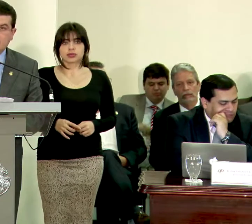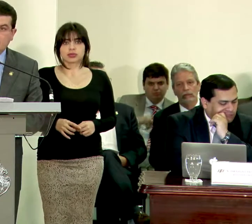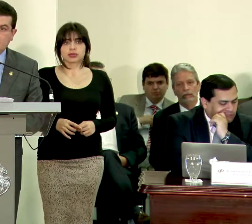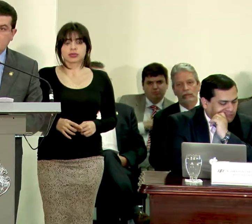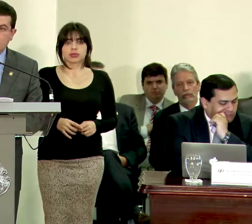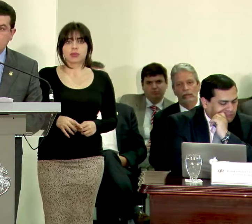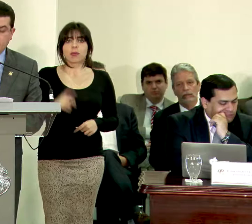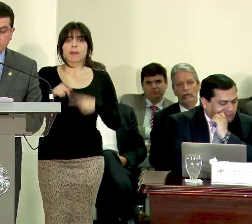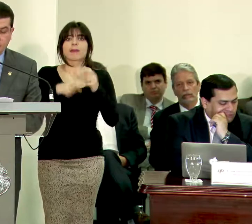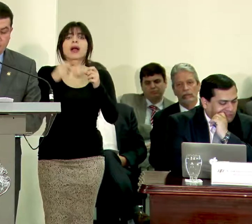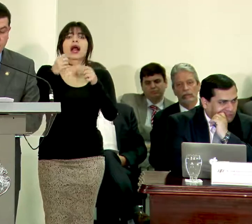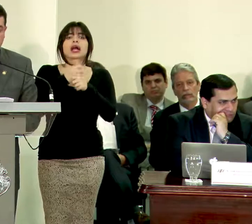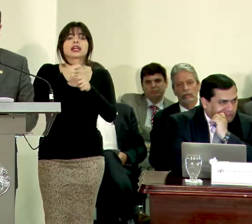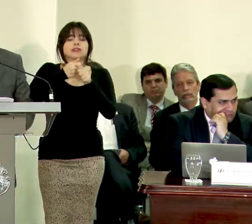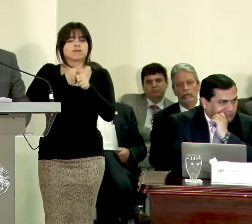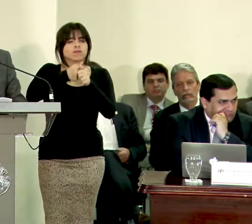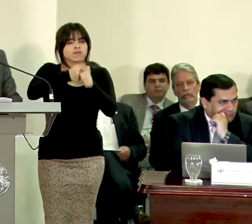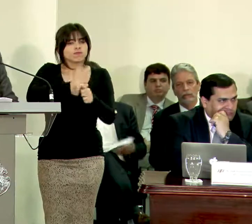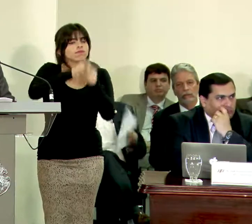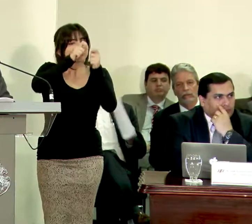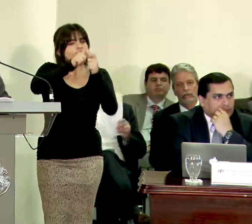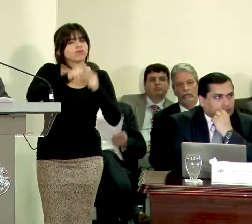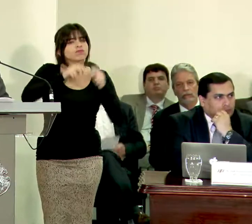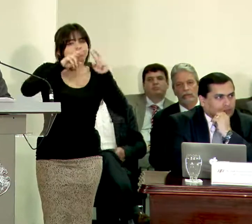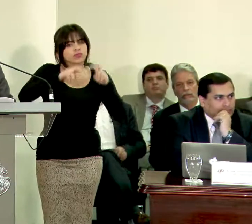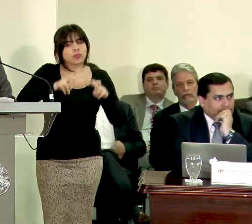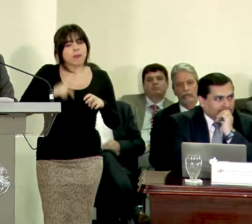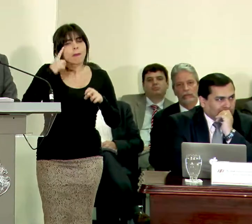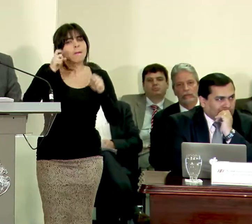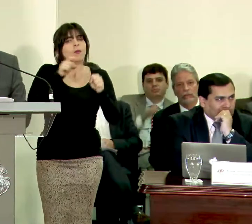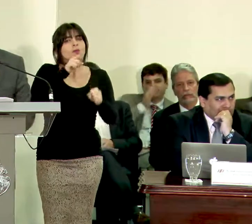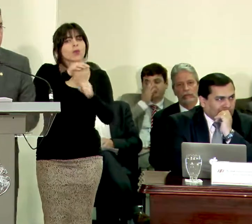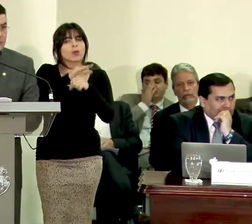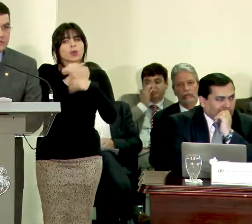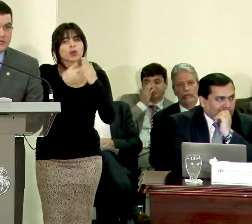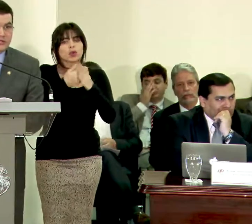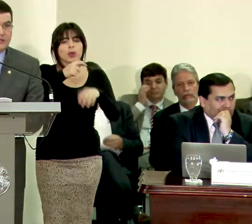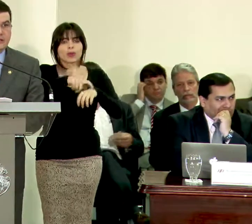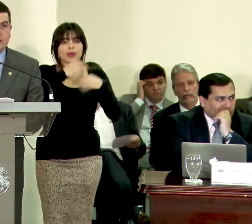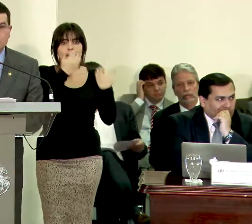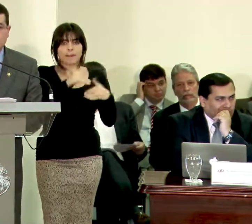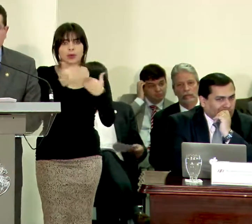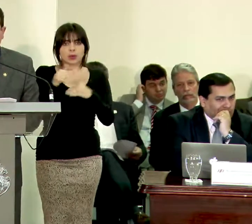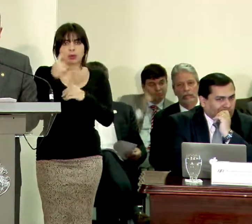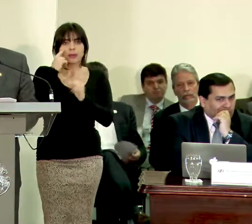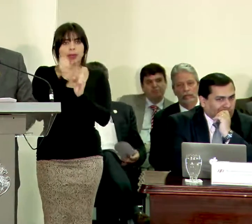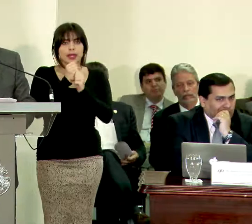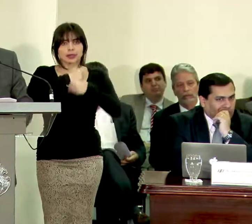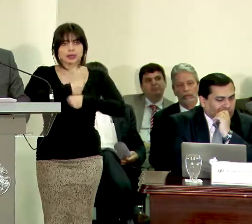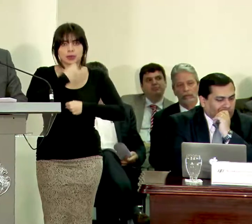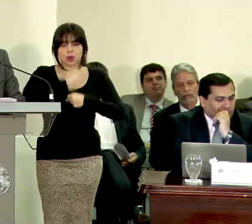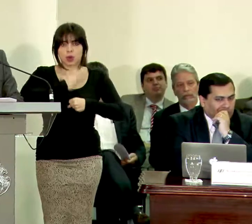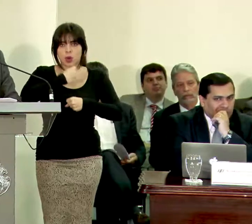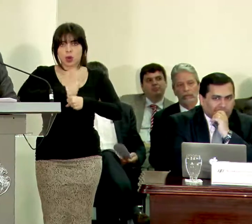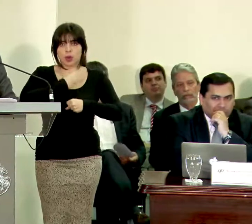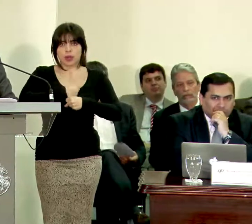Se hará un seguimiento detallado para cumplir los plazos de ejecución de